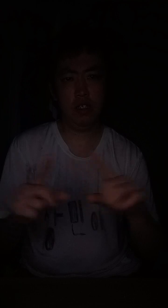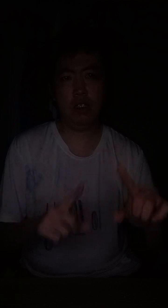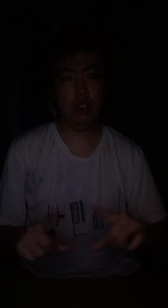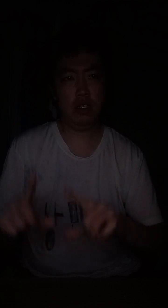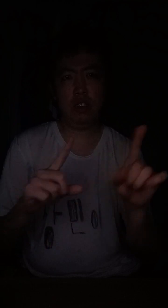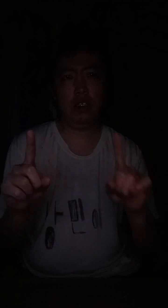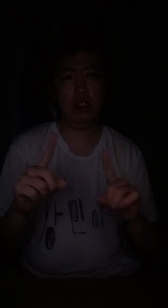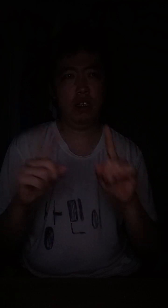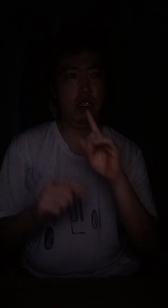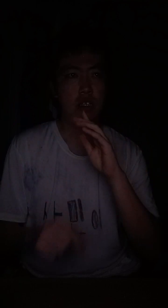어떻게 살리겠다,